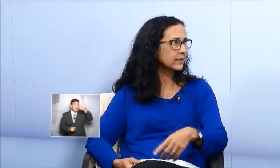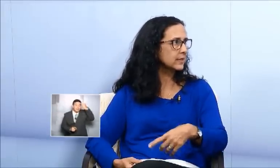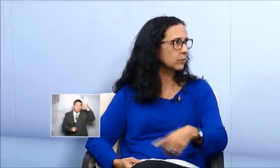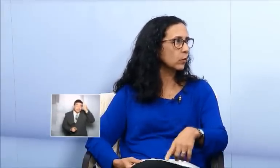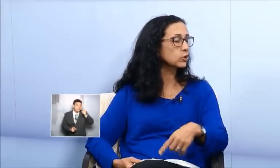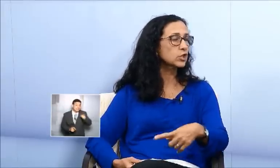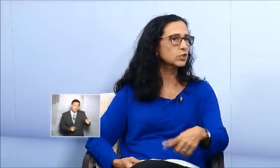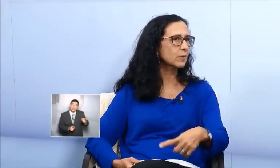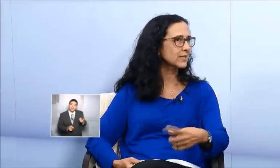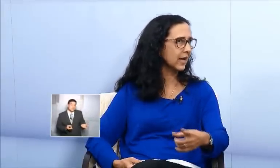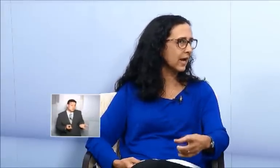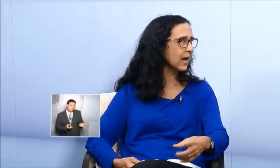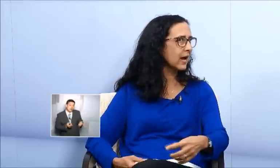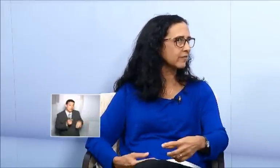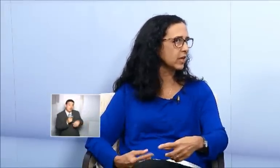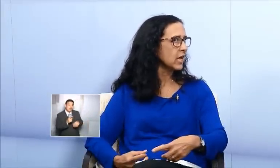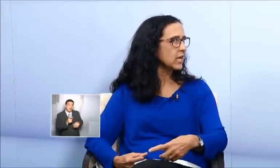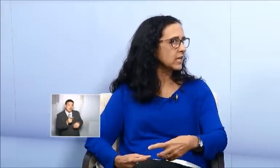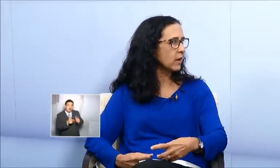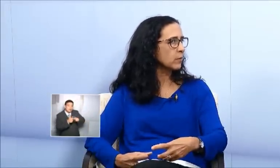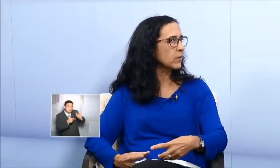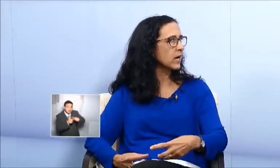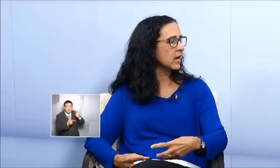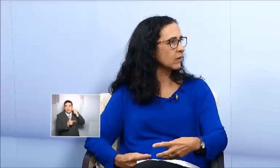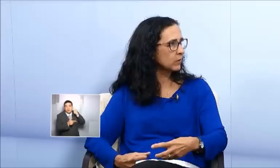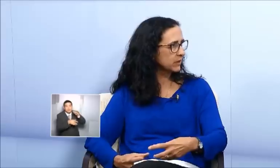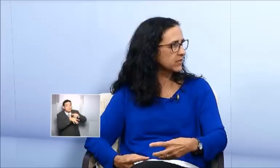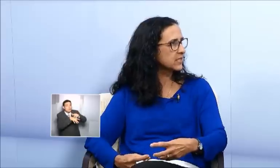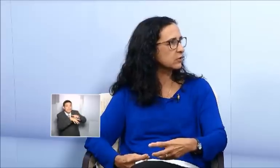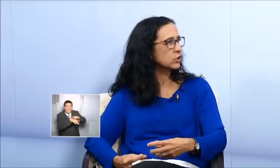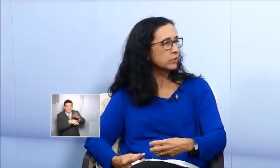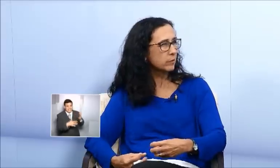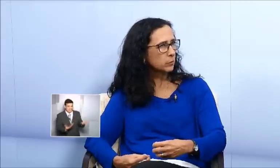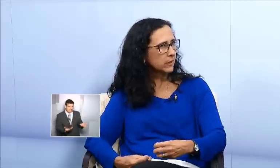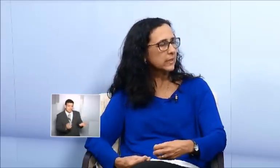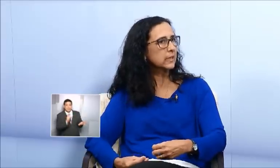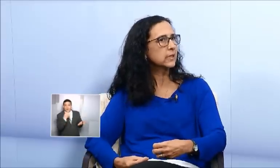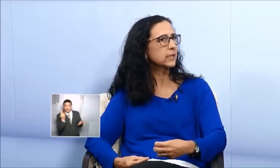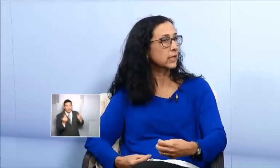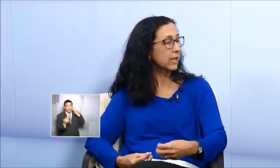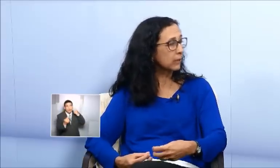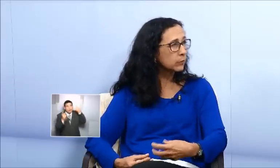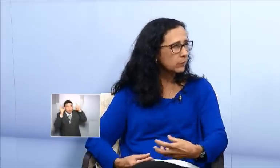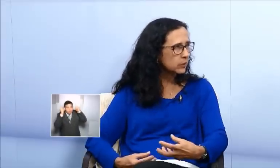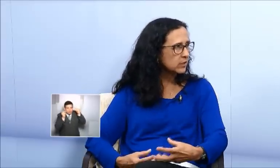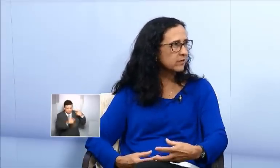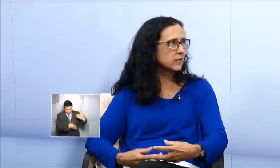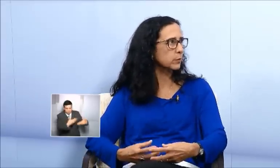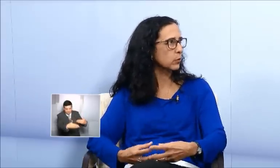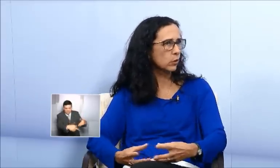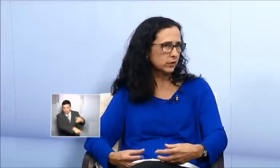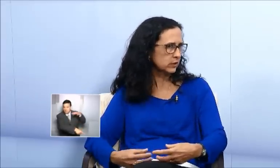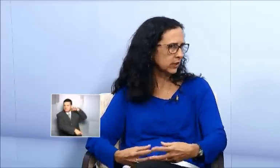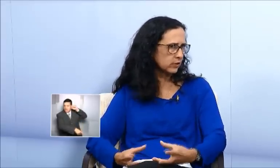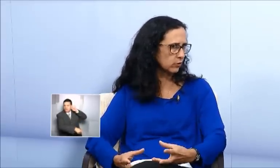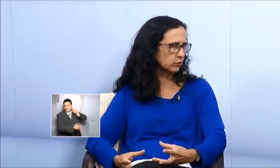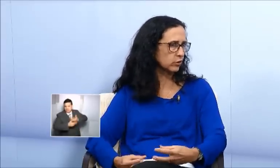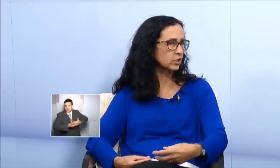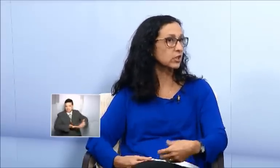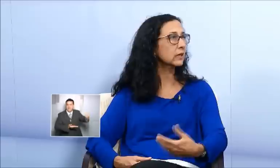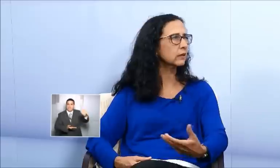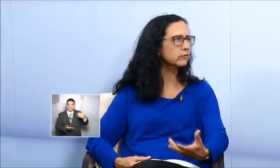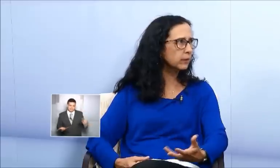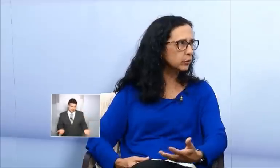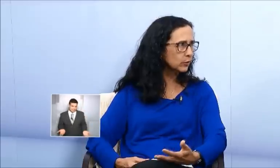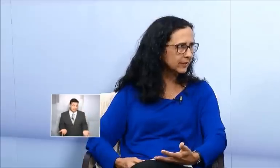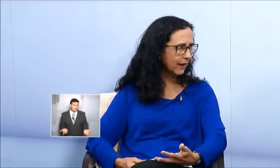uma otite mais grave e é uma deficiência auditiva momentânea, e ela muitas vezes, por conta de questões do